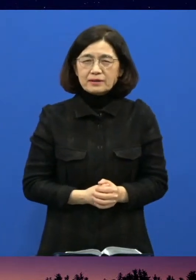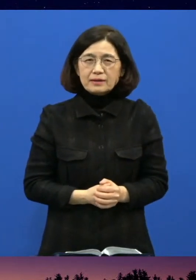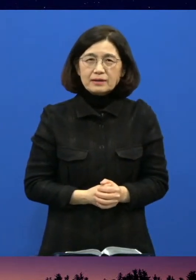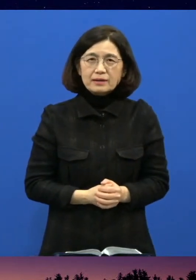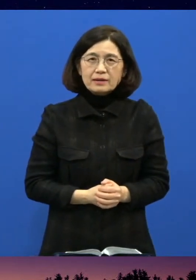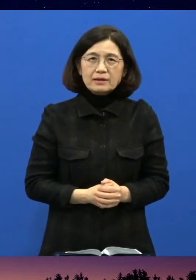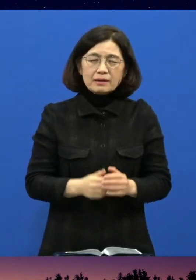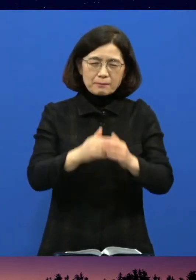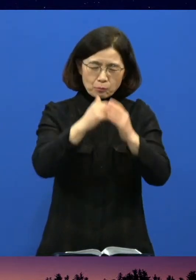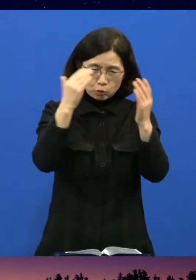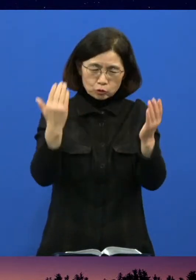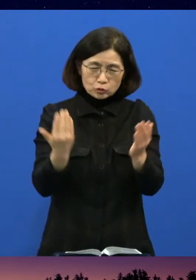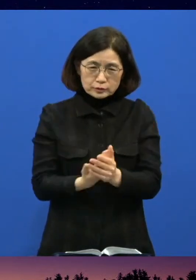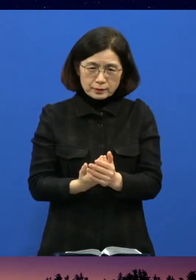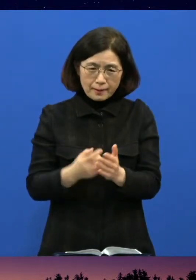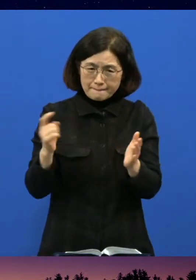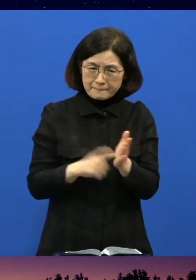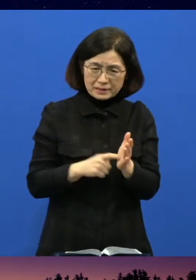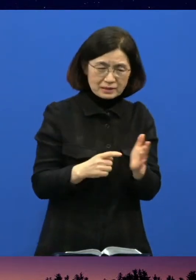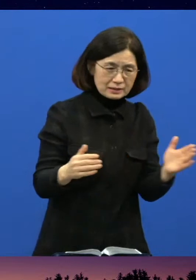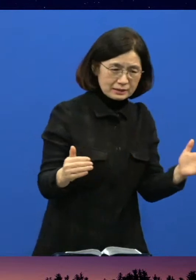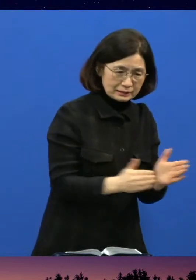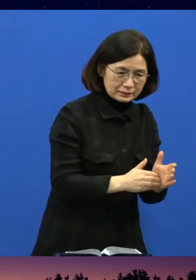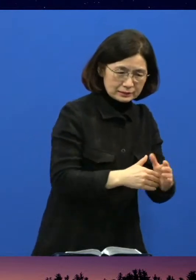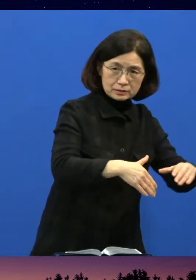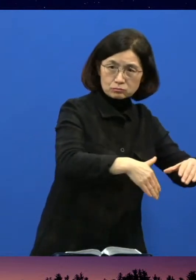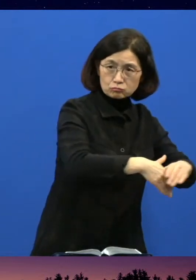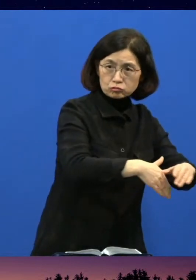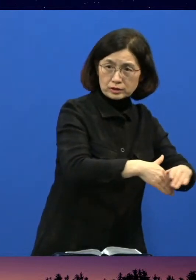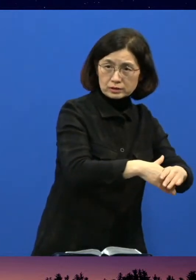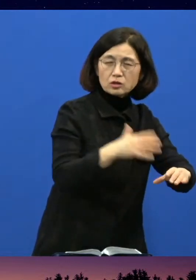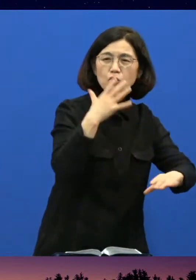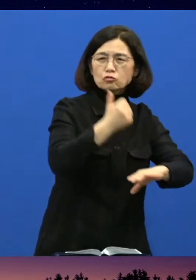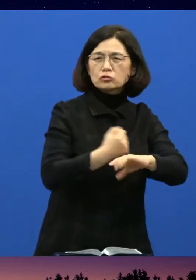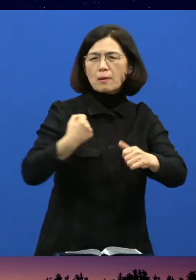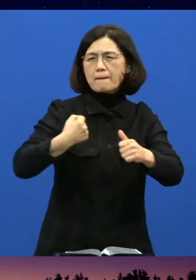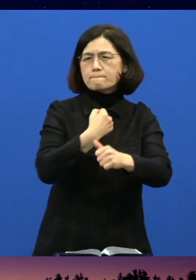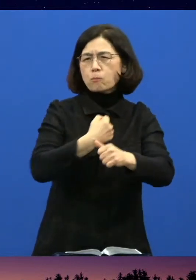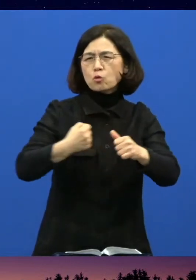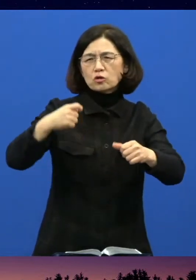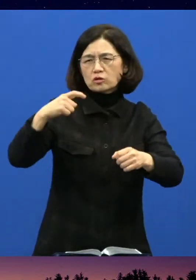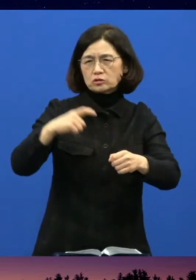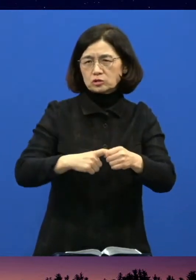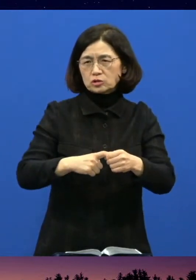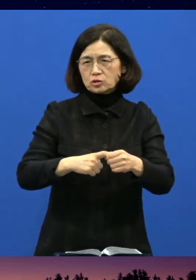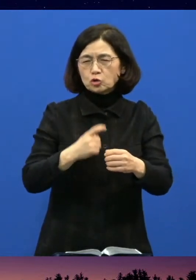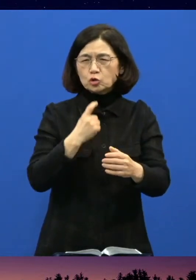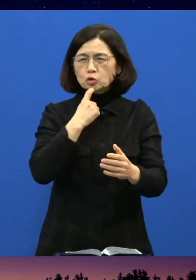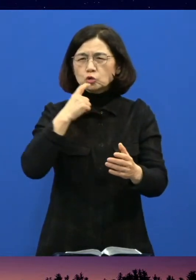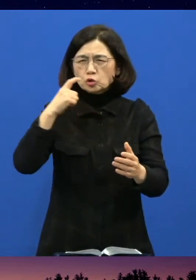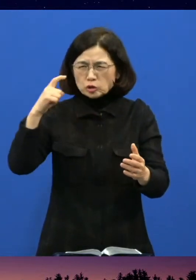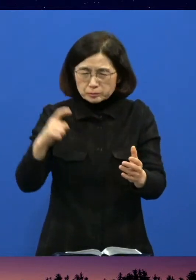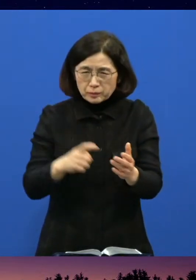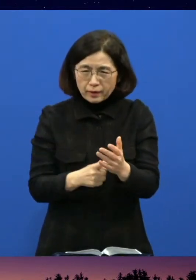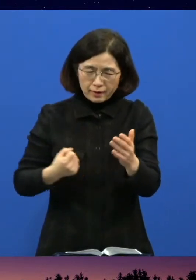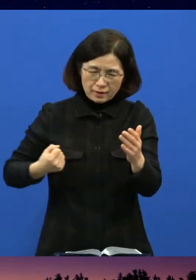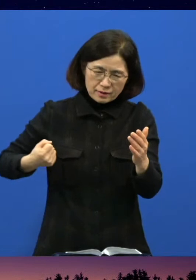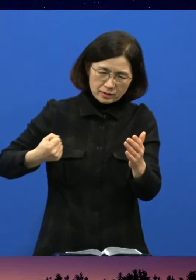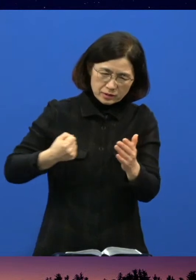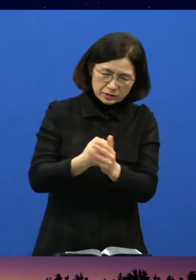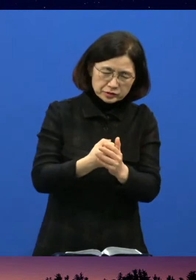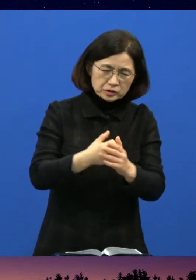모든 것을 빨리 끝장내려고 하는 문화, 폭력적인 거예요. 너무 쉽게 결론을 내리는 문화, 이거